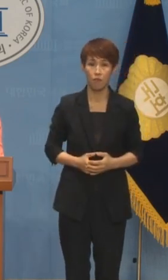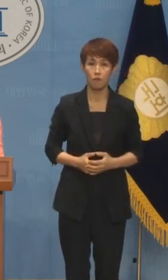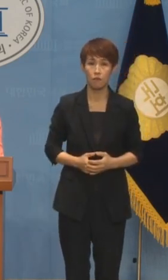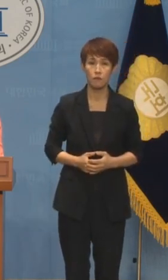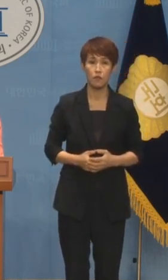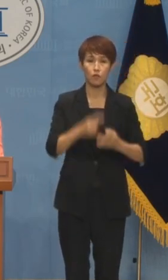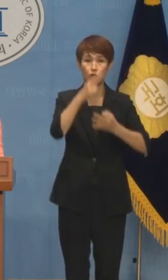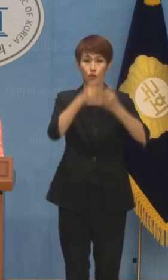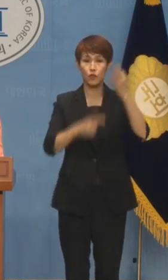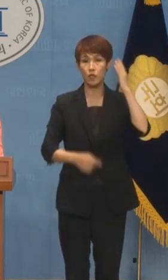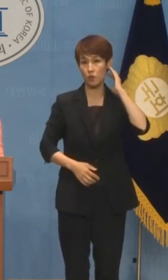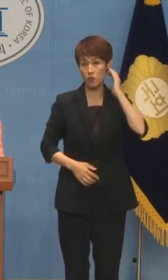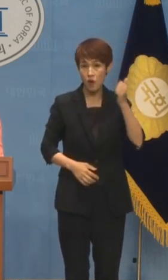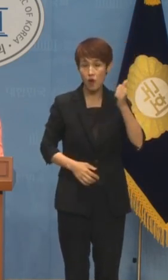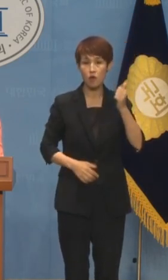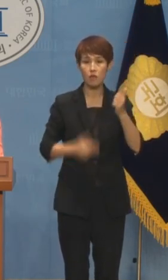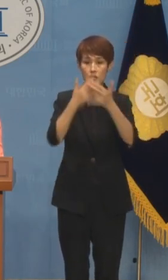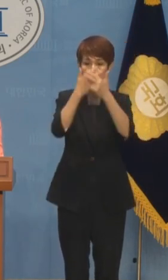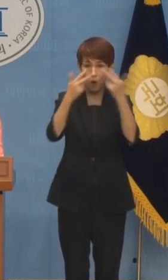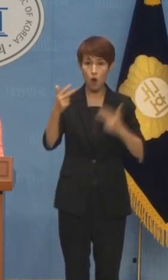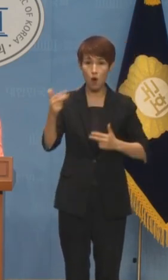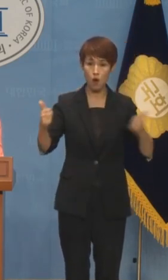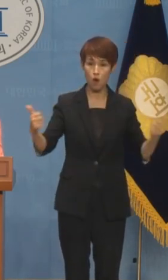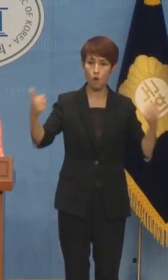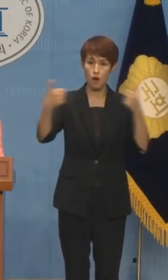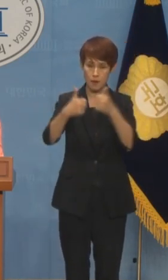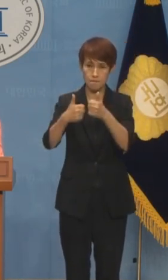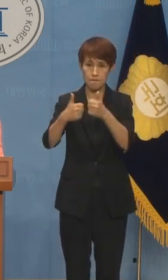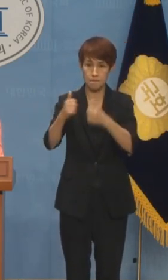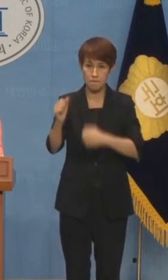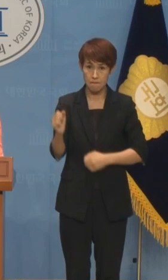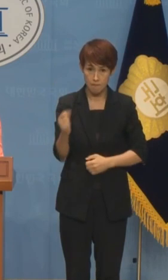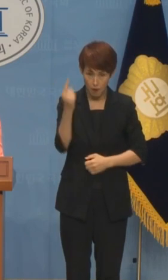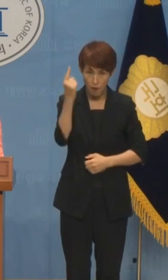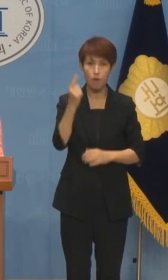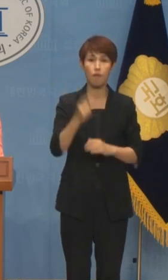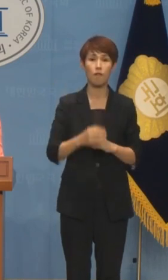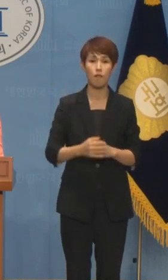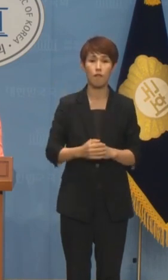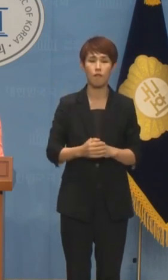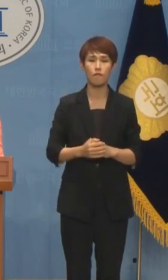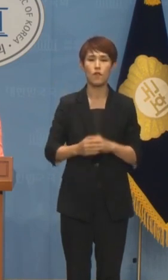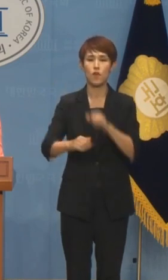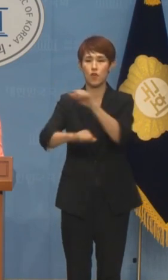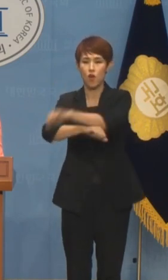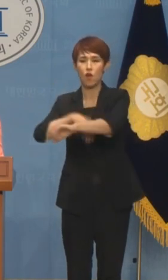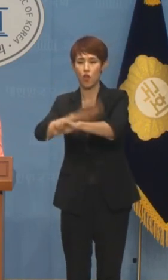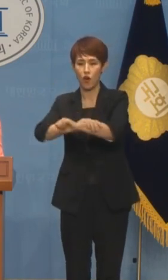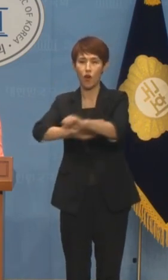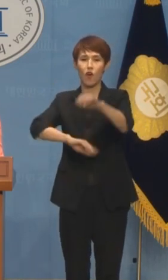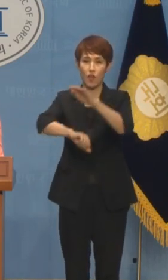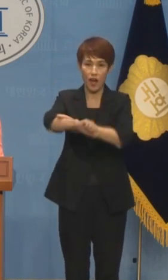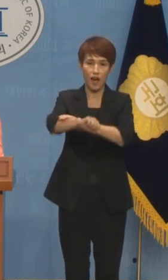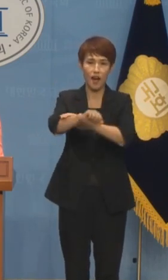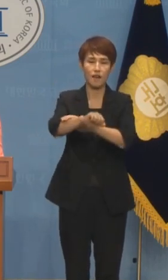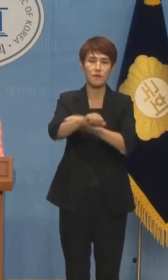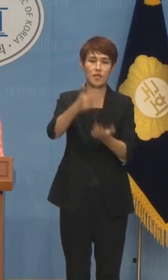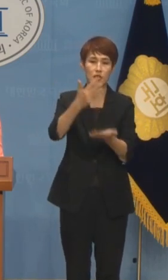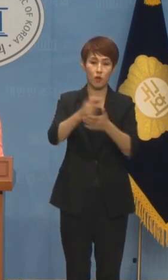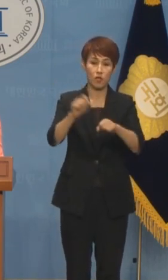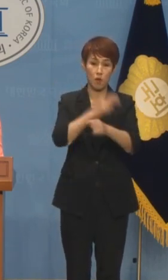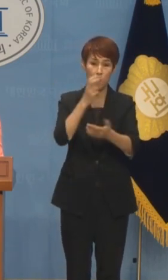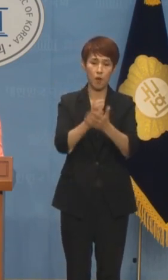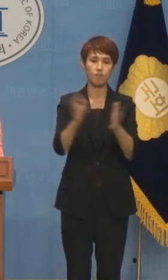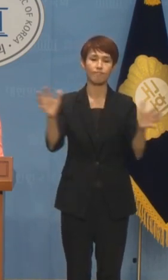윤석열 대통령과 이재명 대표의 회동을 계기로 모처럼 여야가 이태원 특별법을 합의